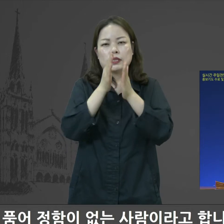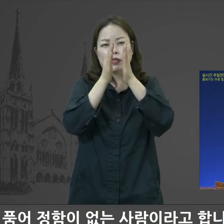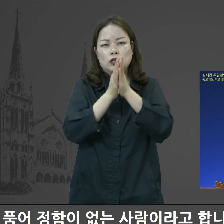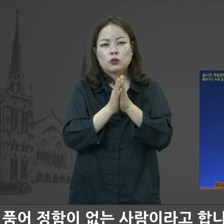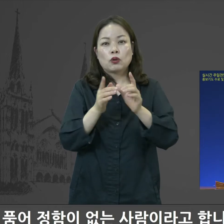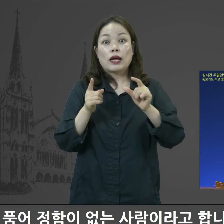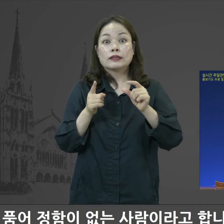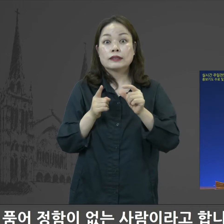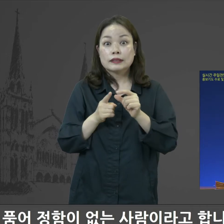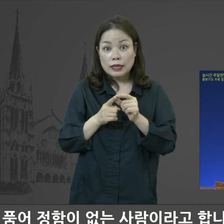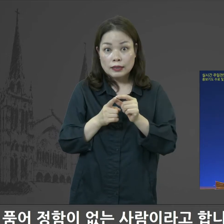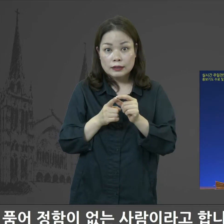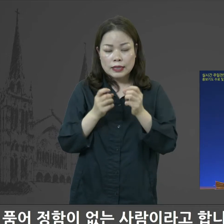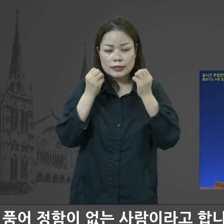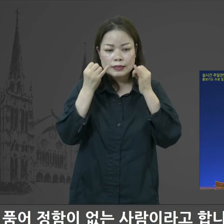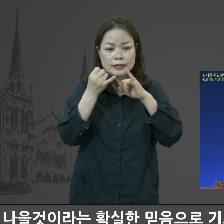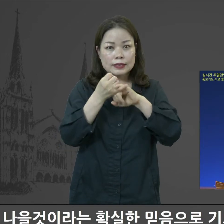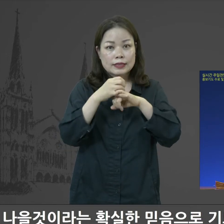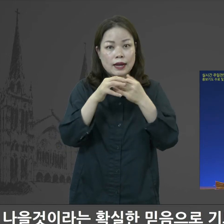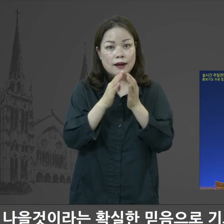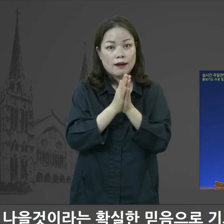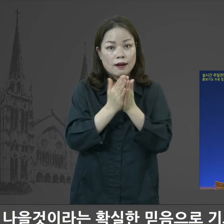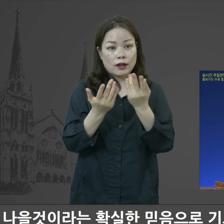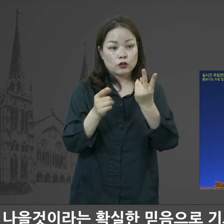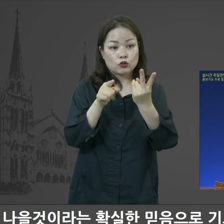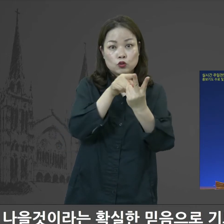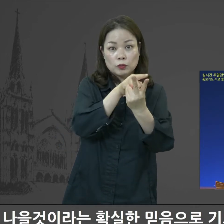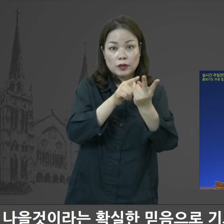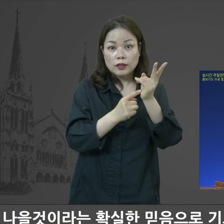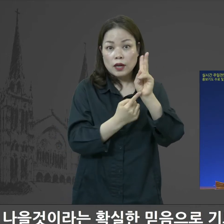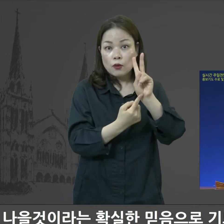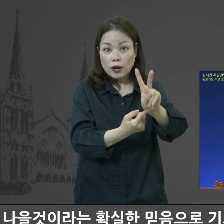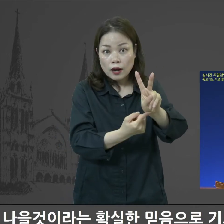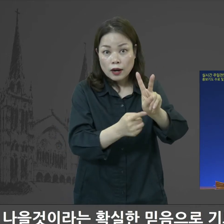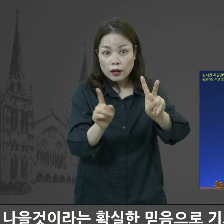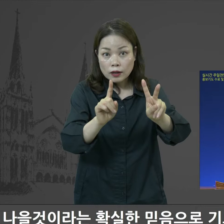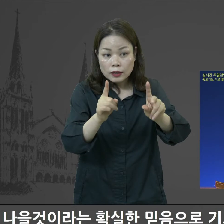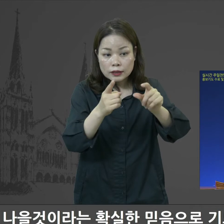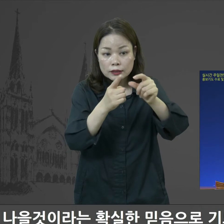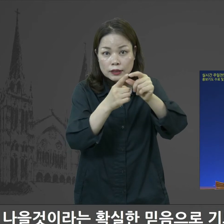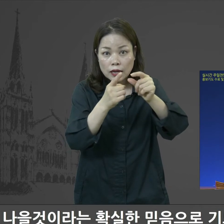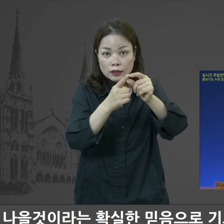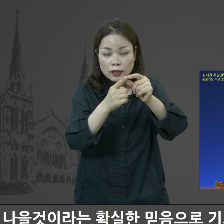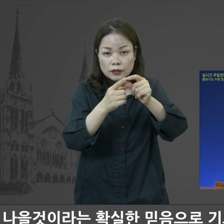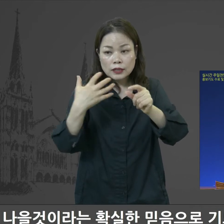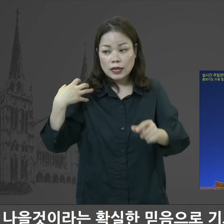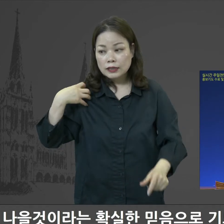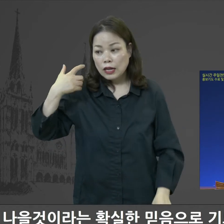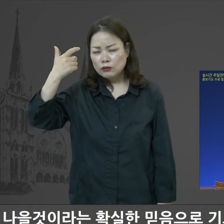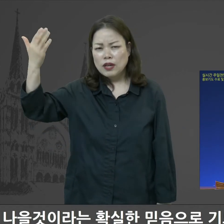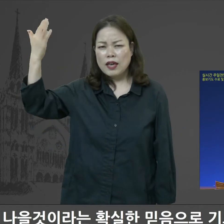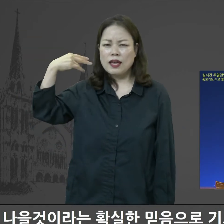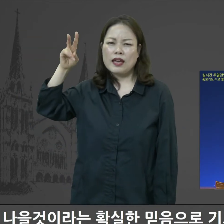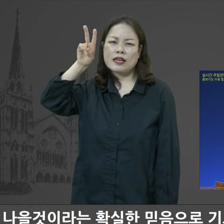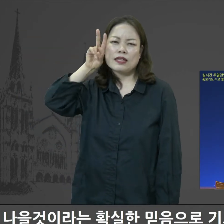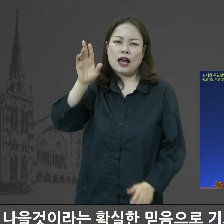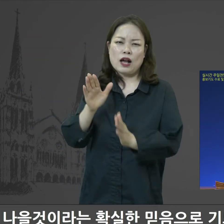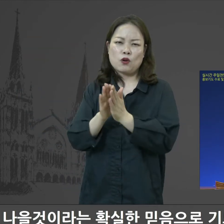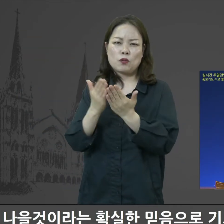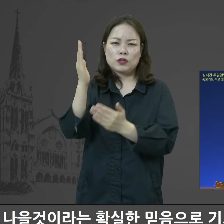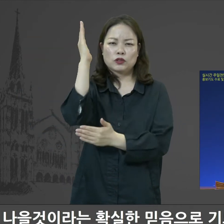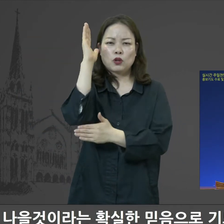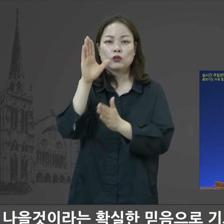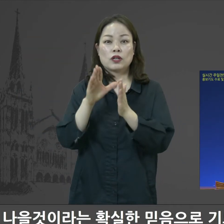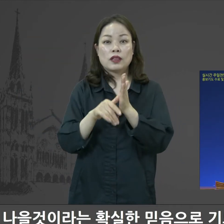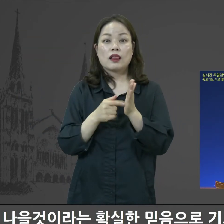기도라는 단어가 신약 성경에 딱 2번 나오는 단어입니다. 이 단어에 대해서는 담임 목사님께서 예전 야고보서 설교를 하실